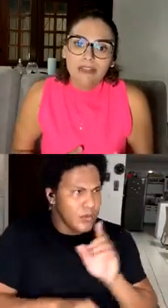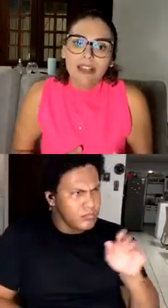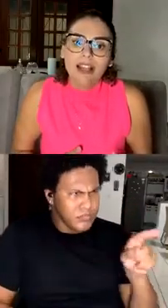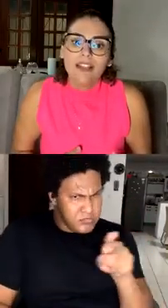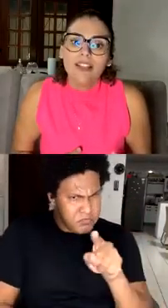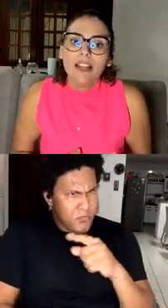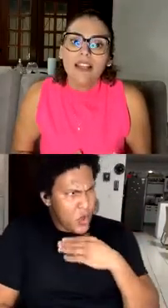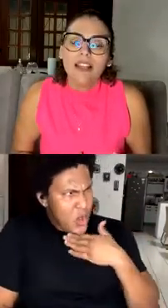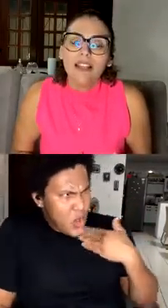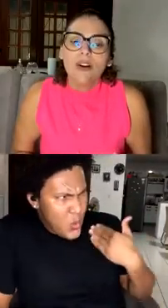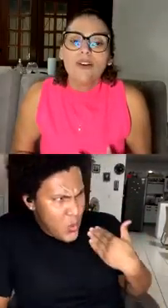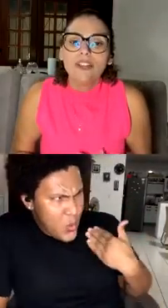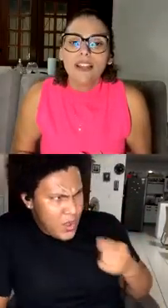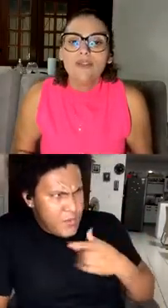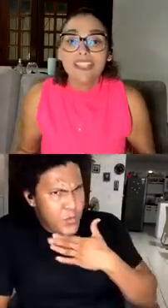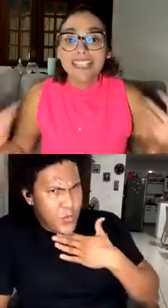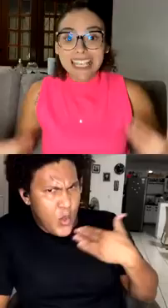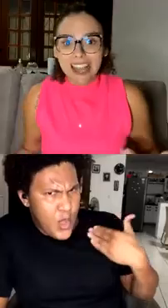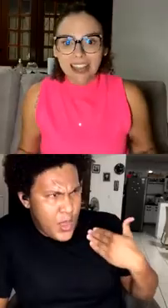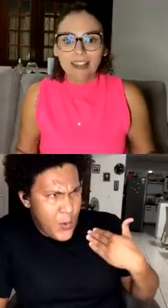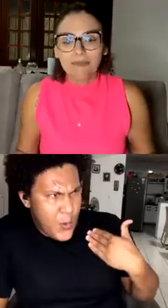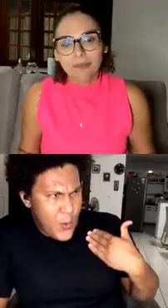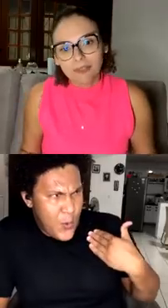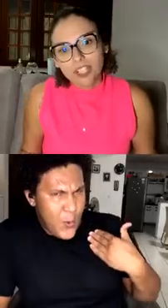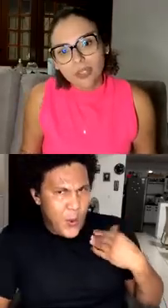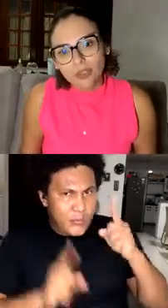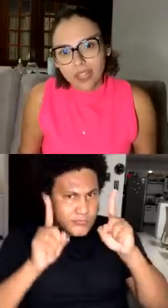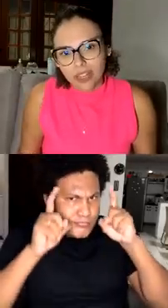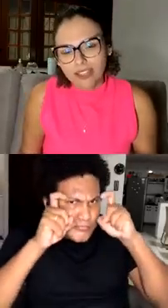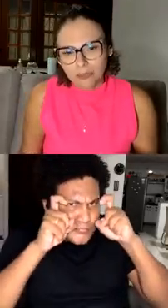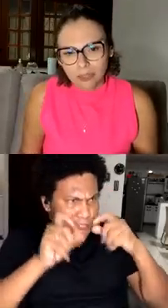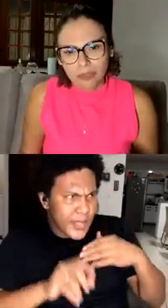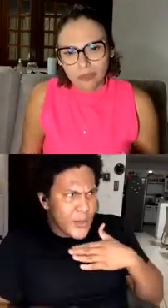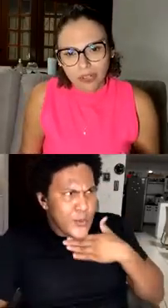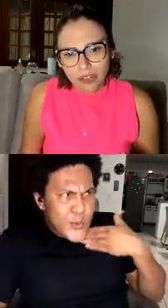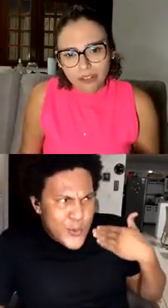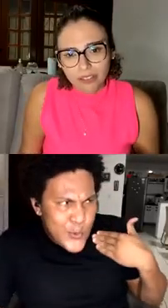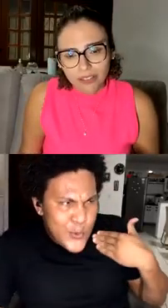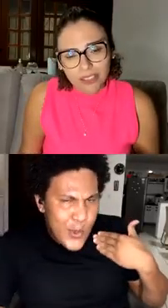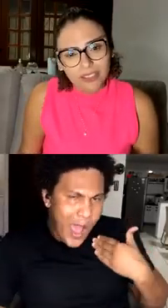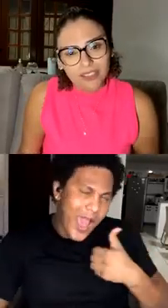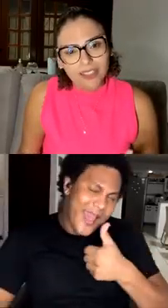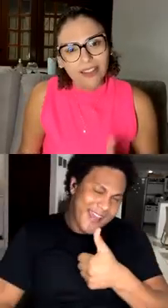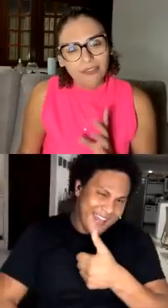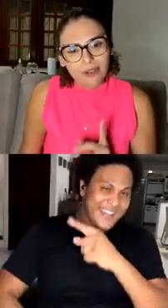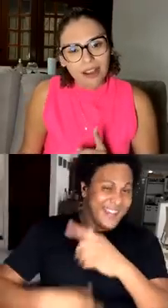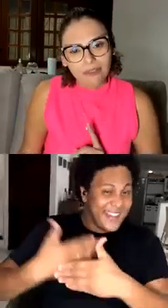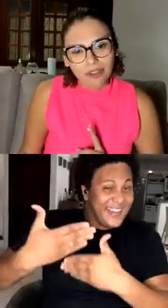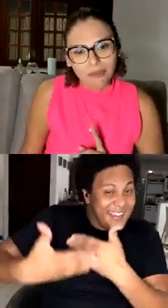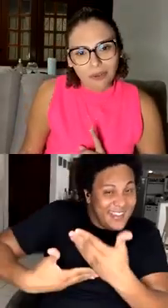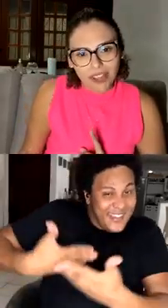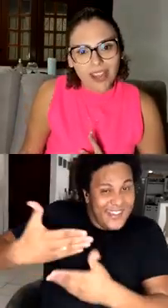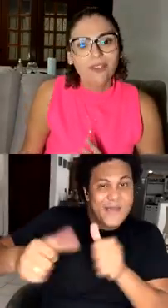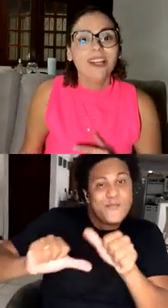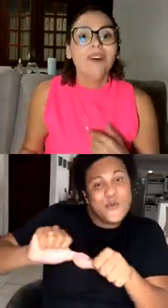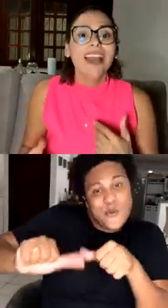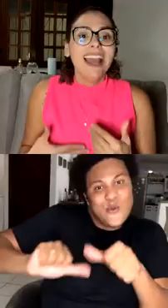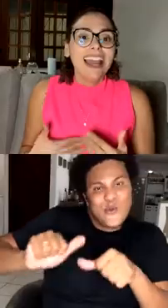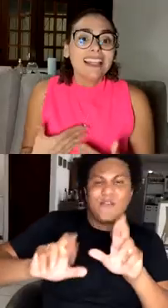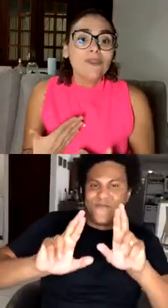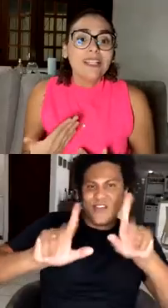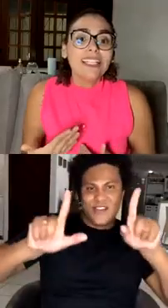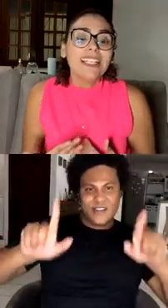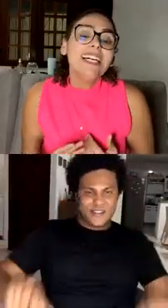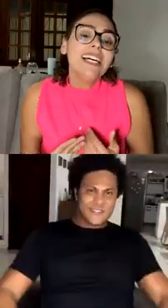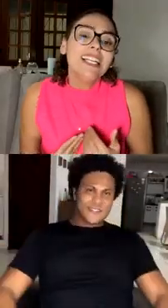Na verdade, hoje ela não diz que é. Ela tira a dúvida, essa pessoa morreu? Né? Foi que morreu? Então, ela